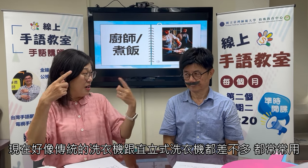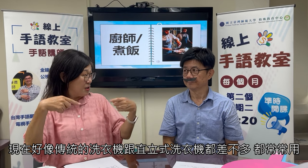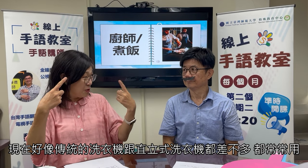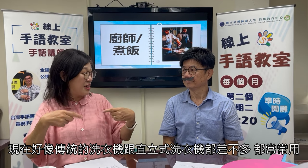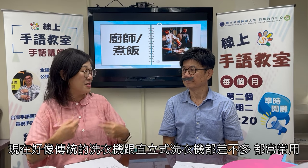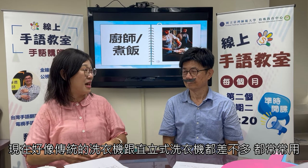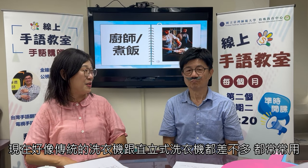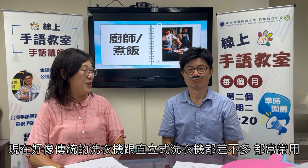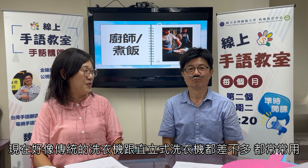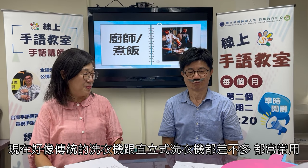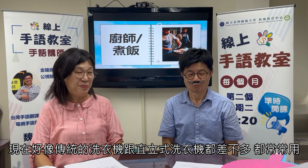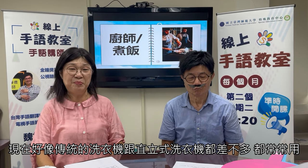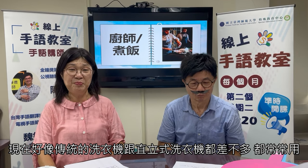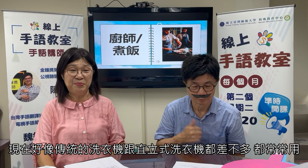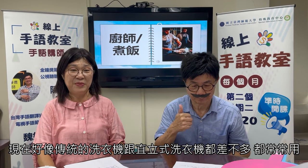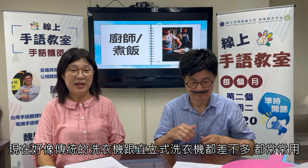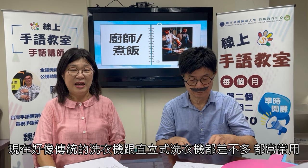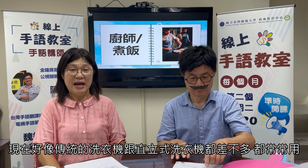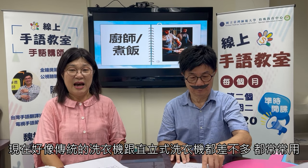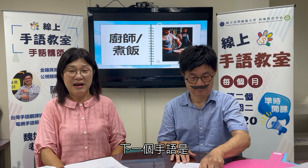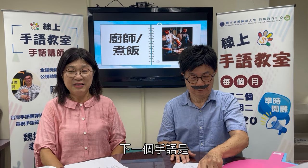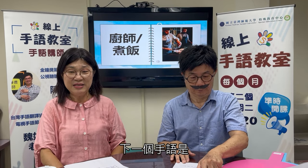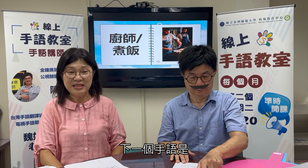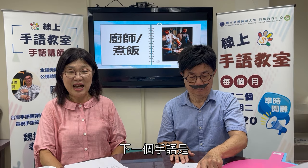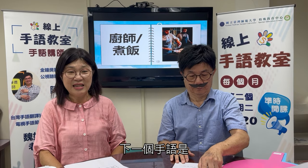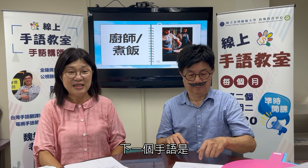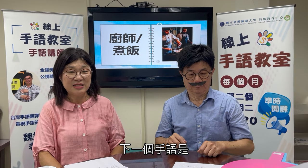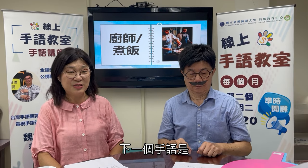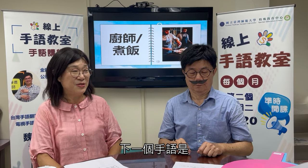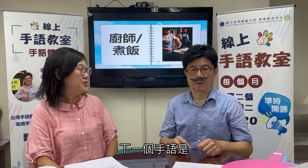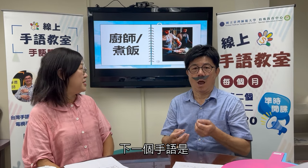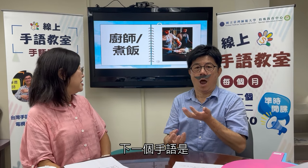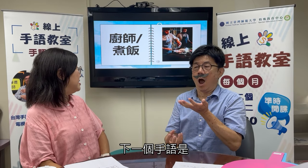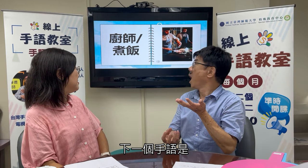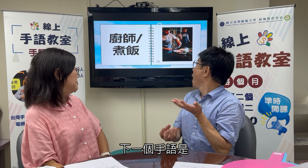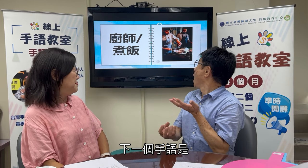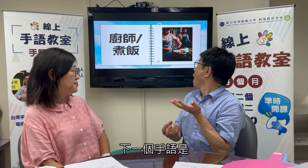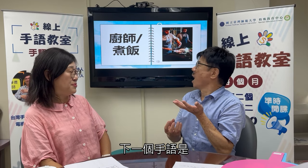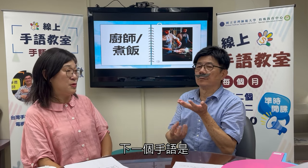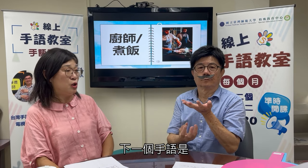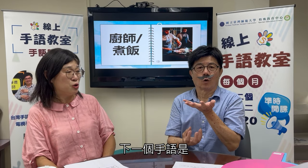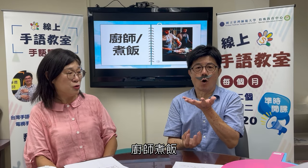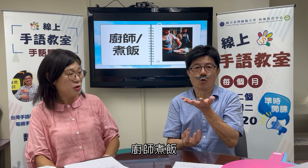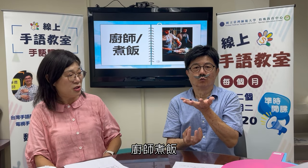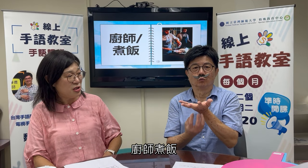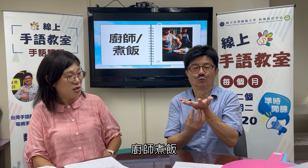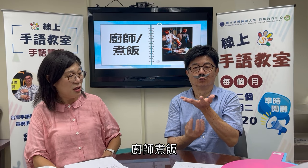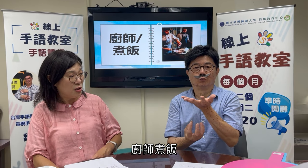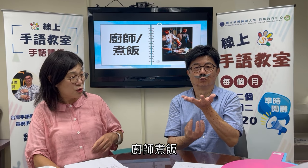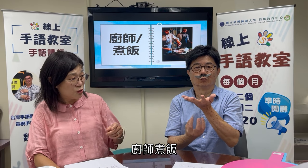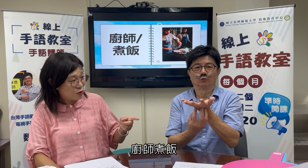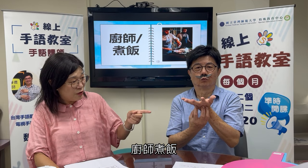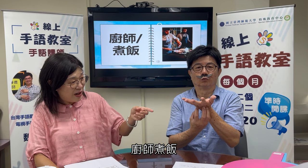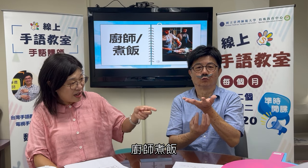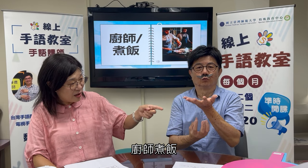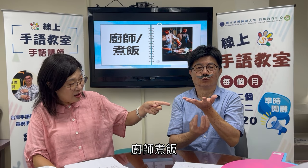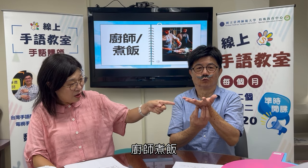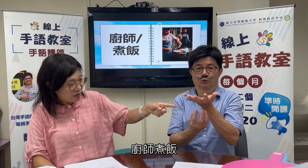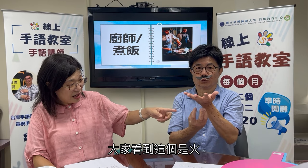都常常用。嗯，好，下一个手语是厨师煮饭。哦，大家看